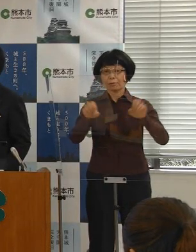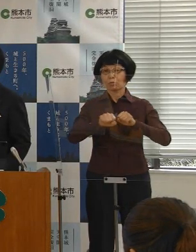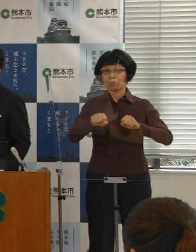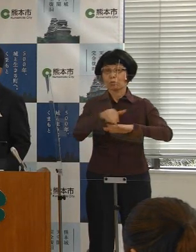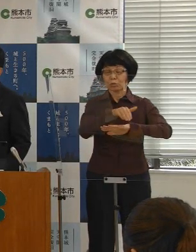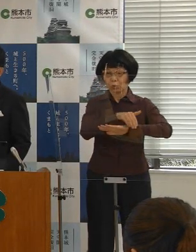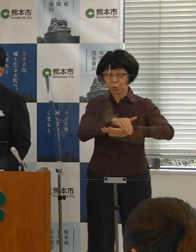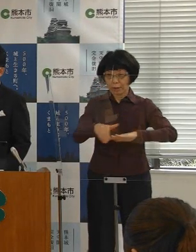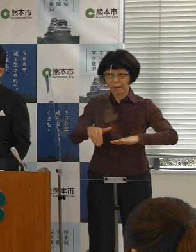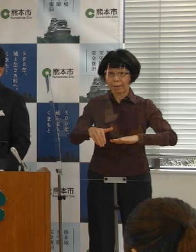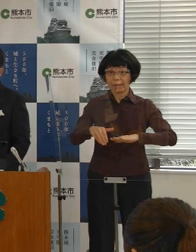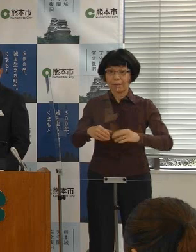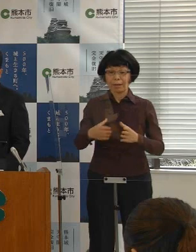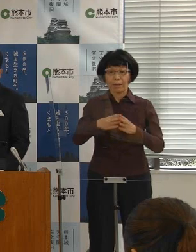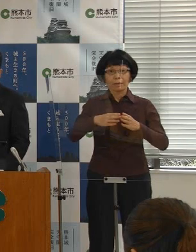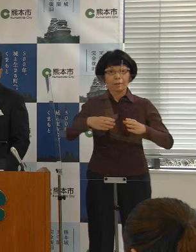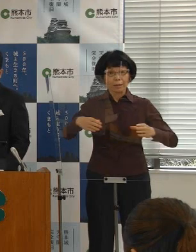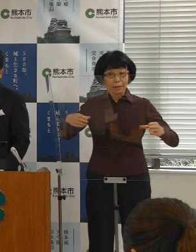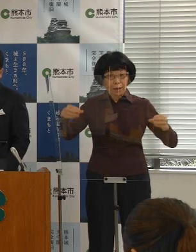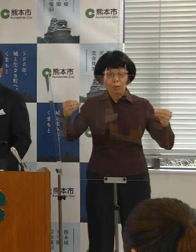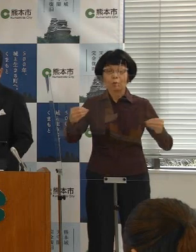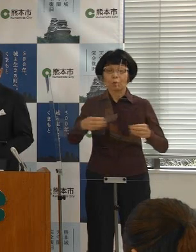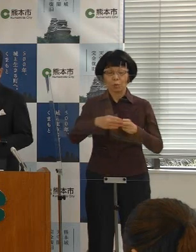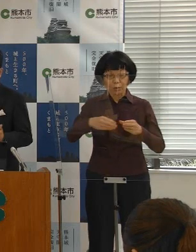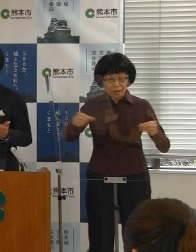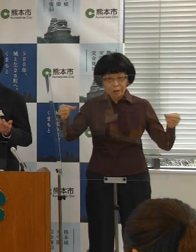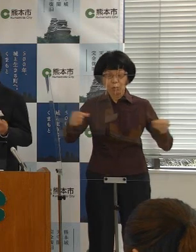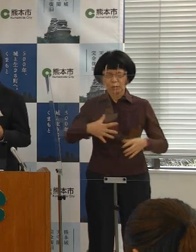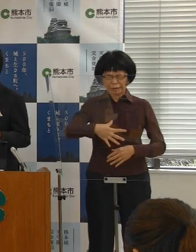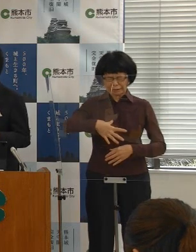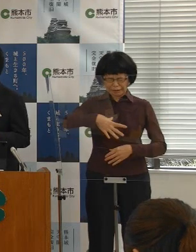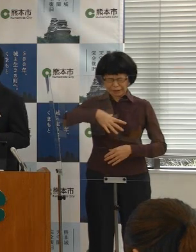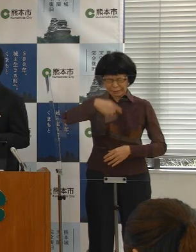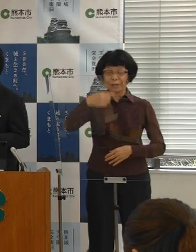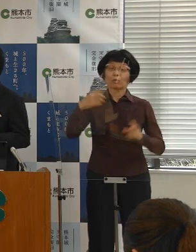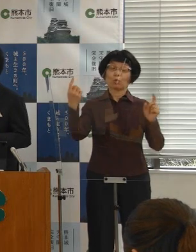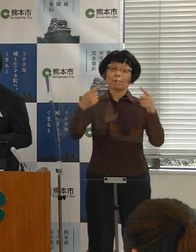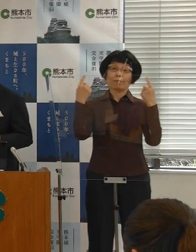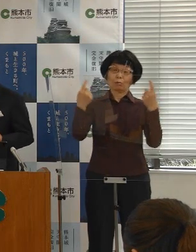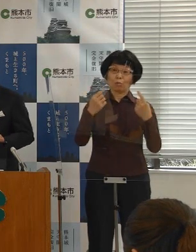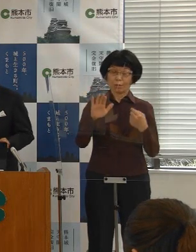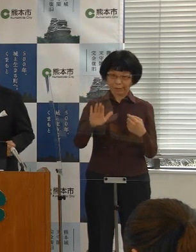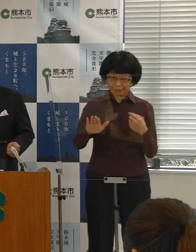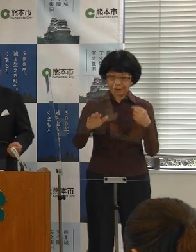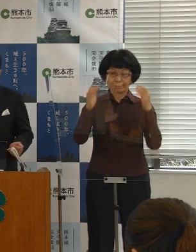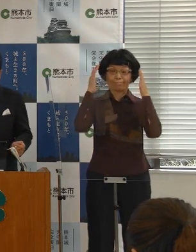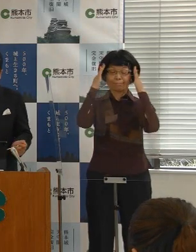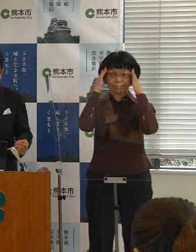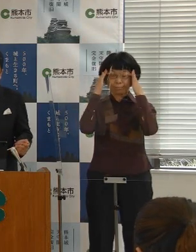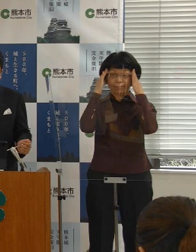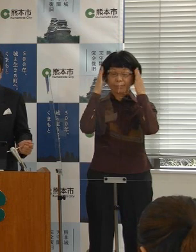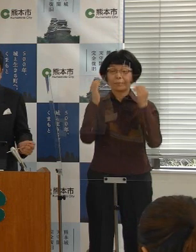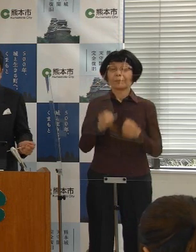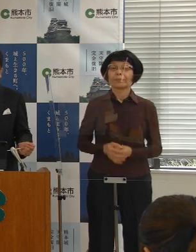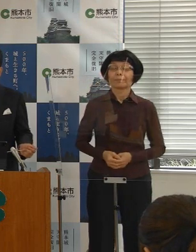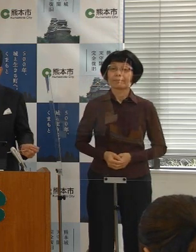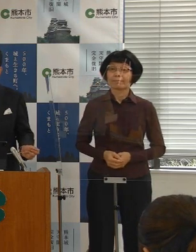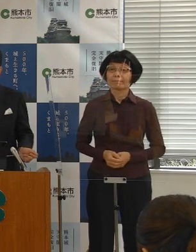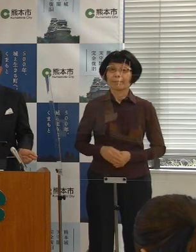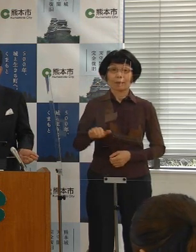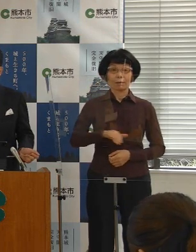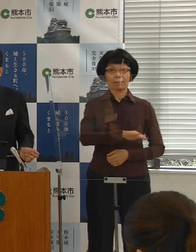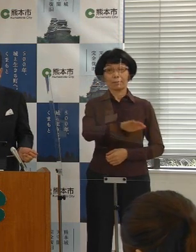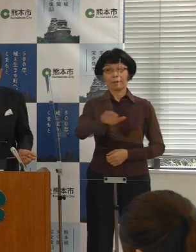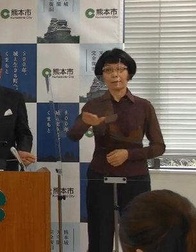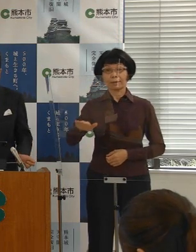して全国で初めてのイベントということになります。皆さんご承知の